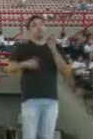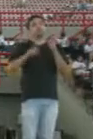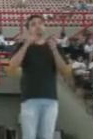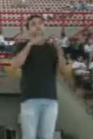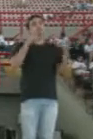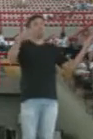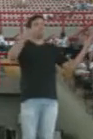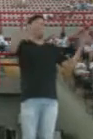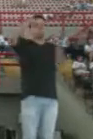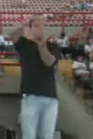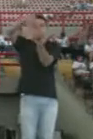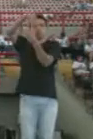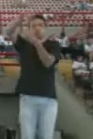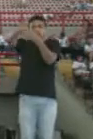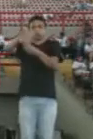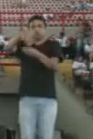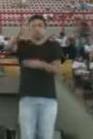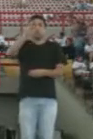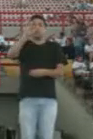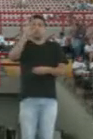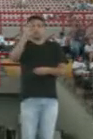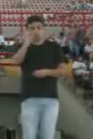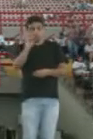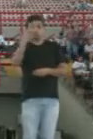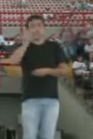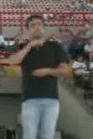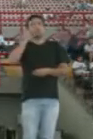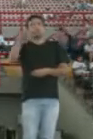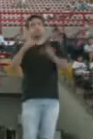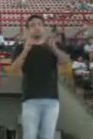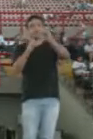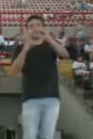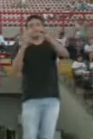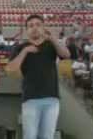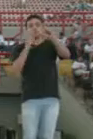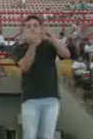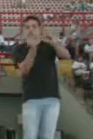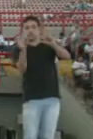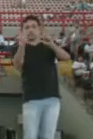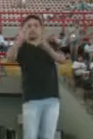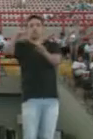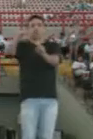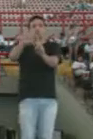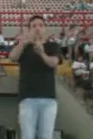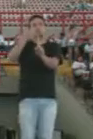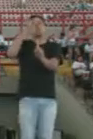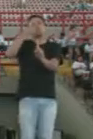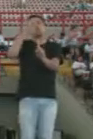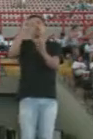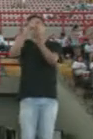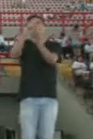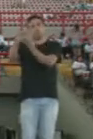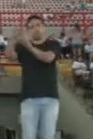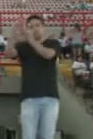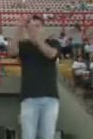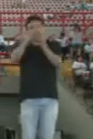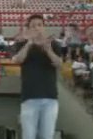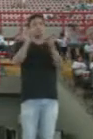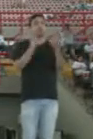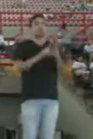que é a tirinha, quando tem a parte escrita e tem as imagens também, que é a tirinha, o quadrinho e